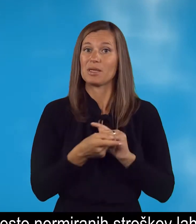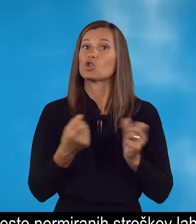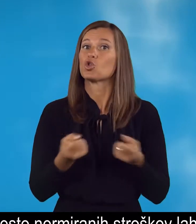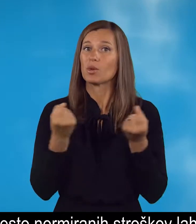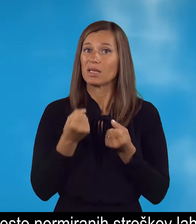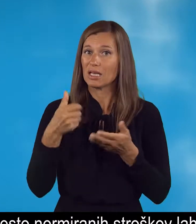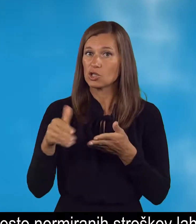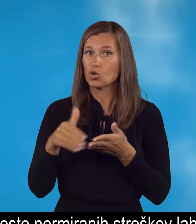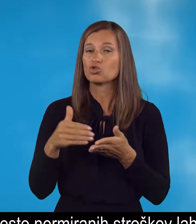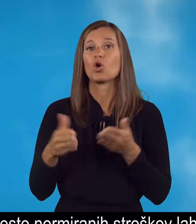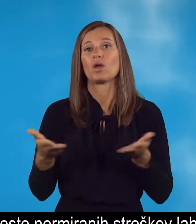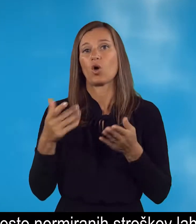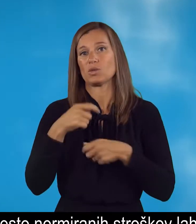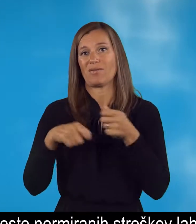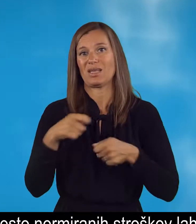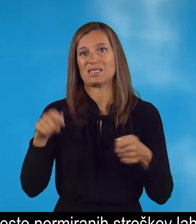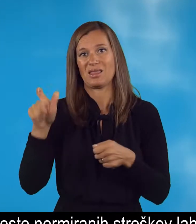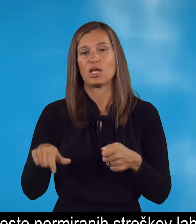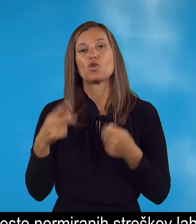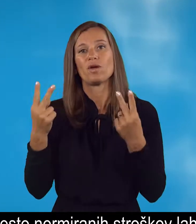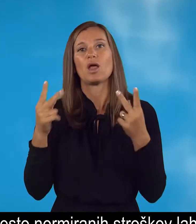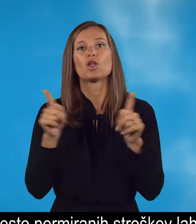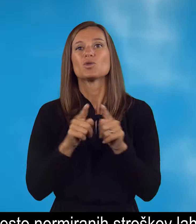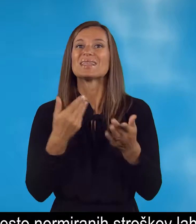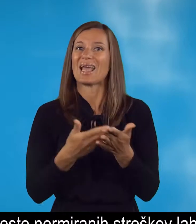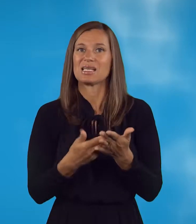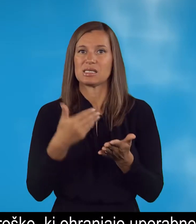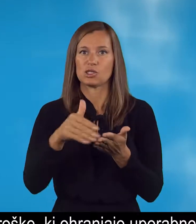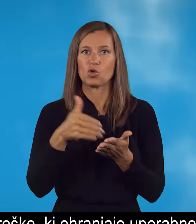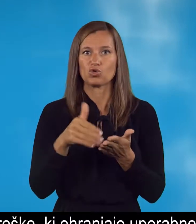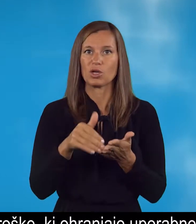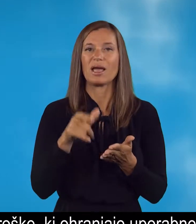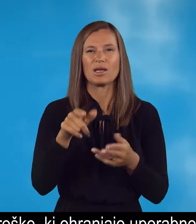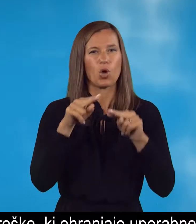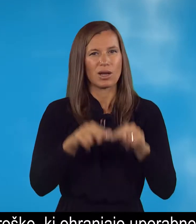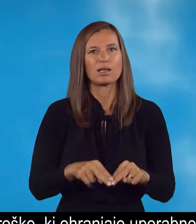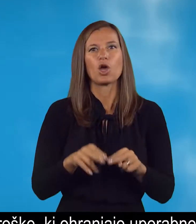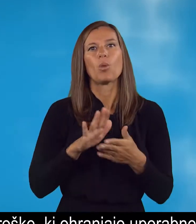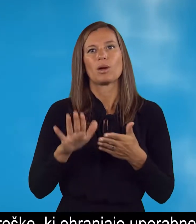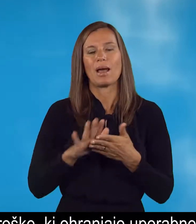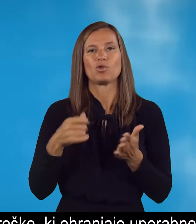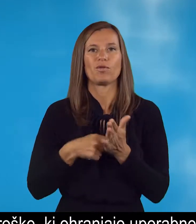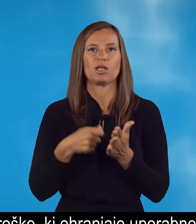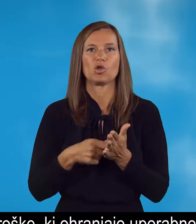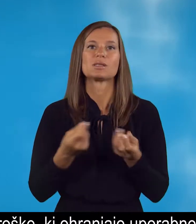Namesto normiranih stroškov lahko zavezanec uveljavlja tudi dejanske stroške, ki ohranjajo uporabno vrednost